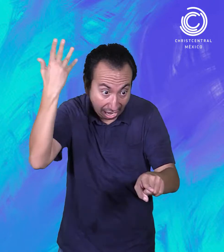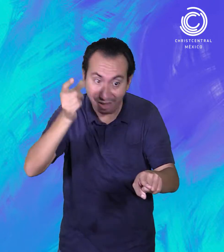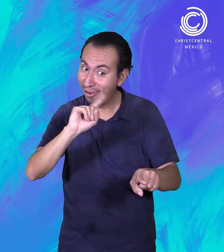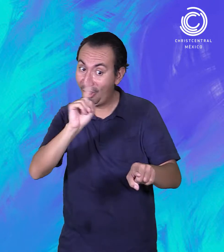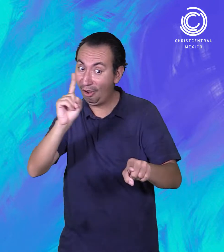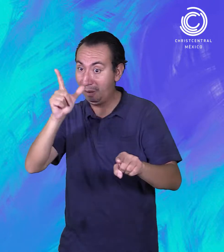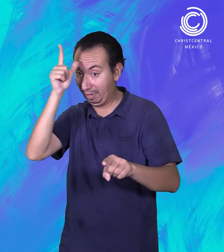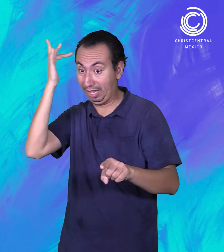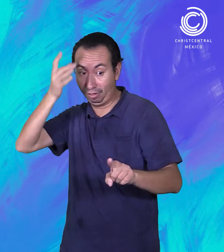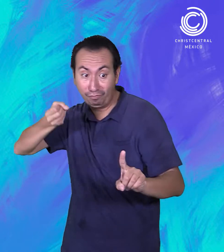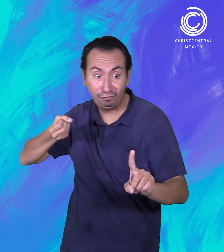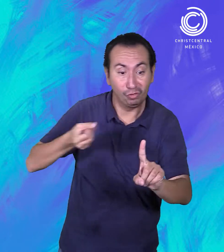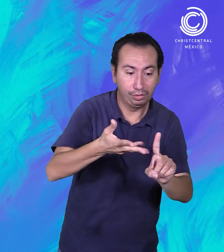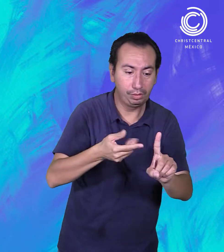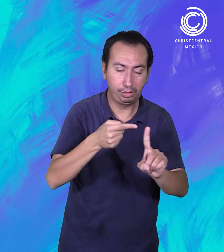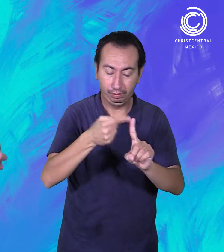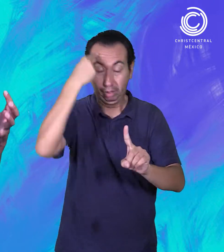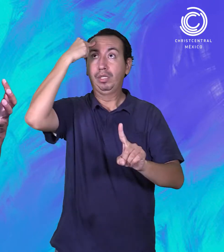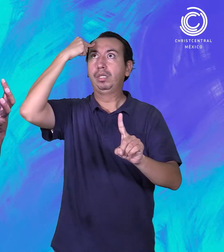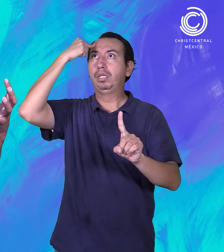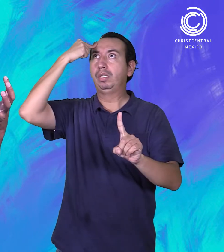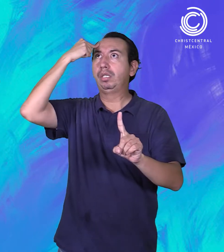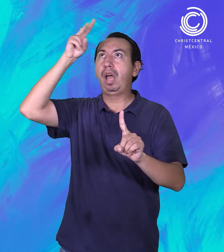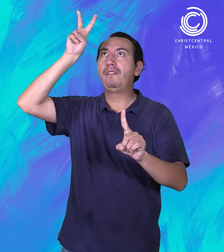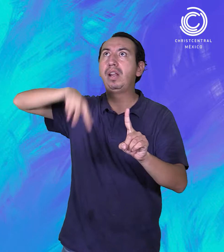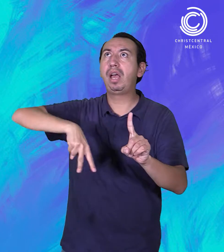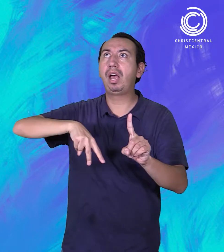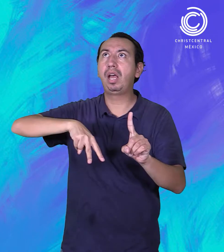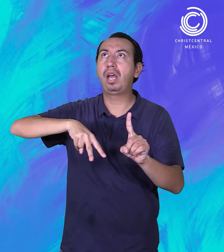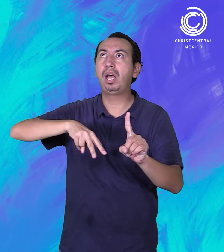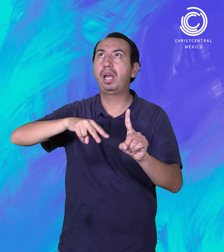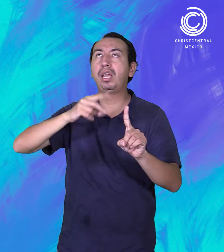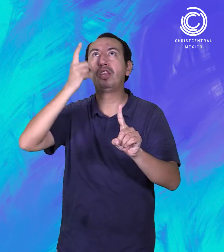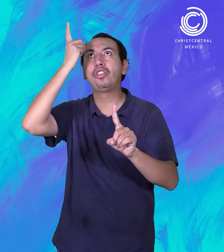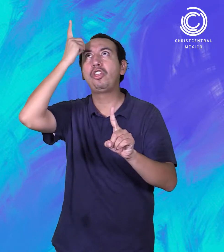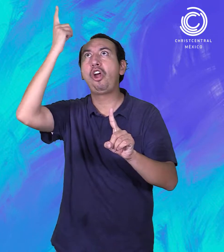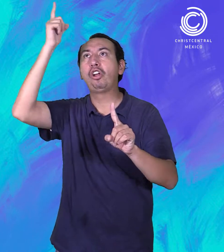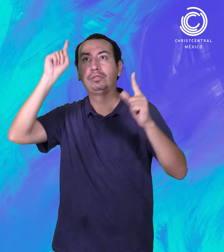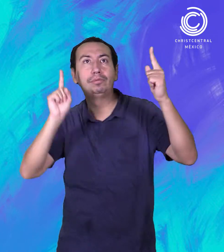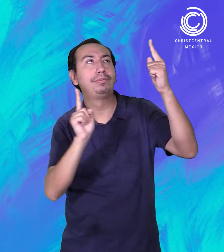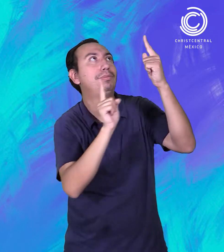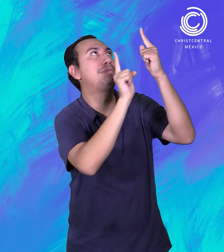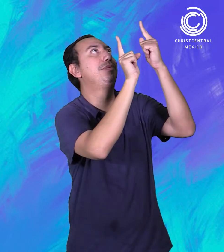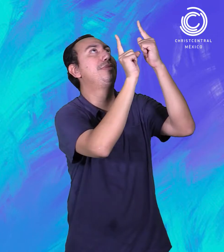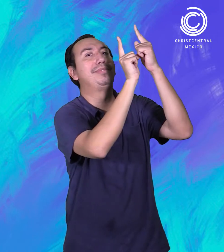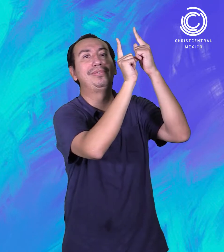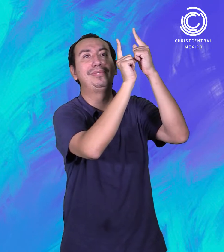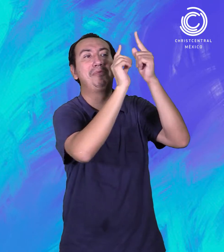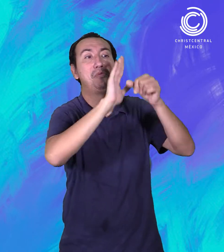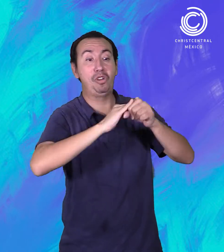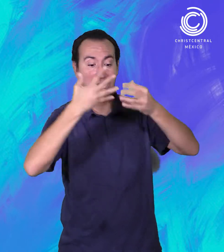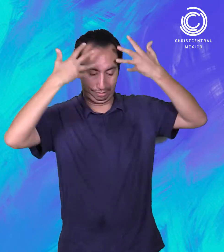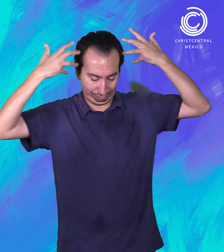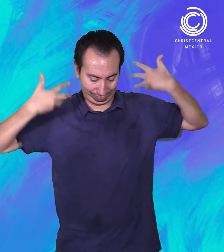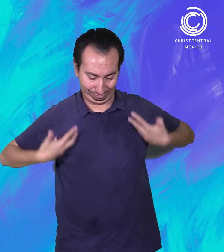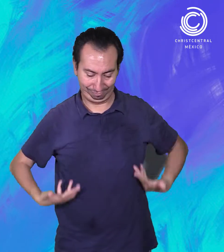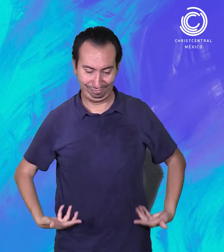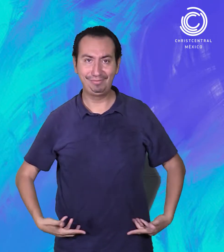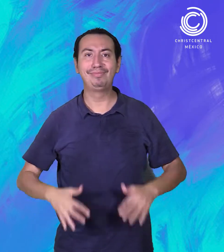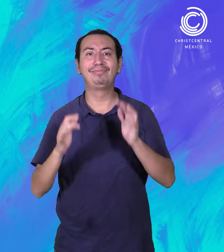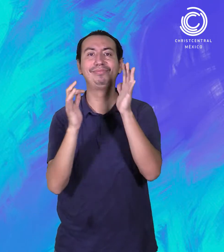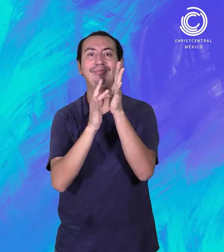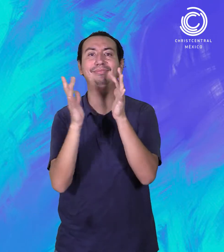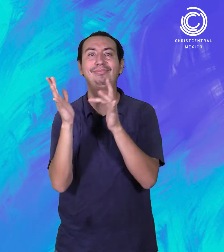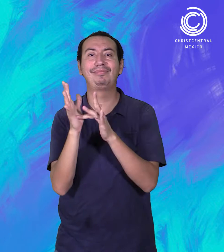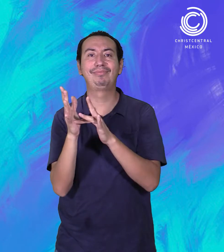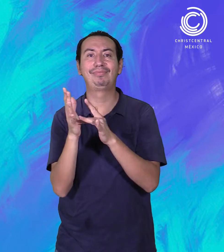si podemos acercarnos a Dios es porque estamos vestidos con la justicia de Cristo. Entonces